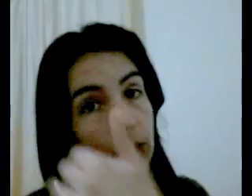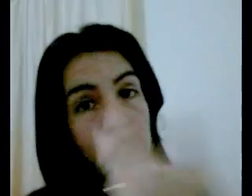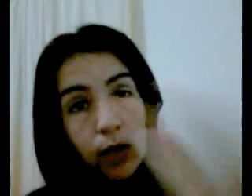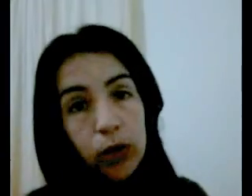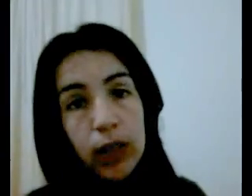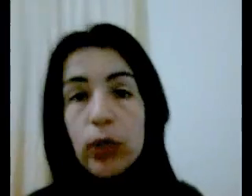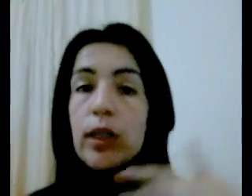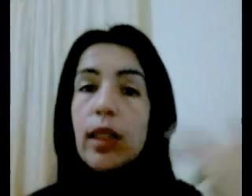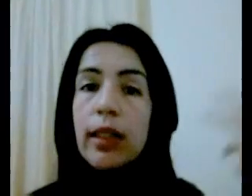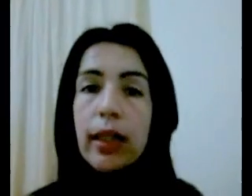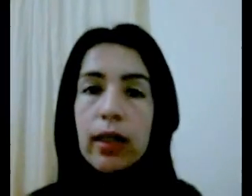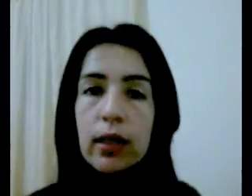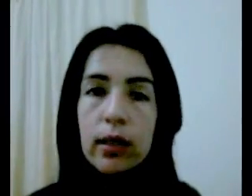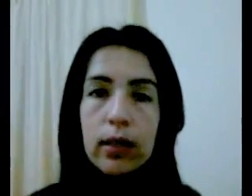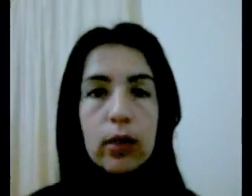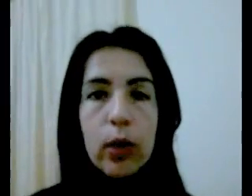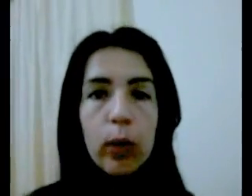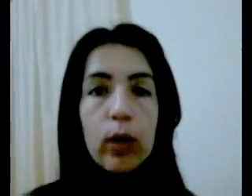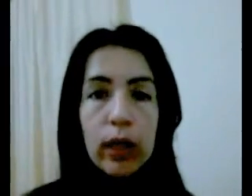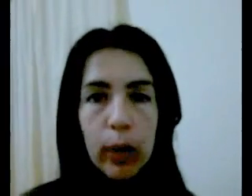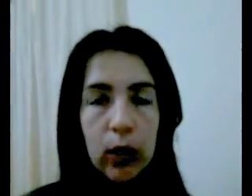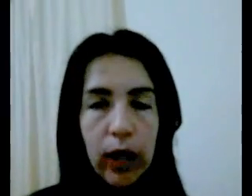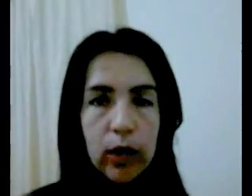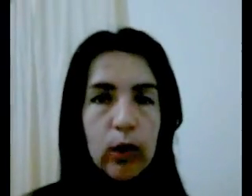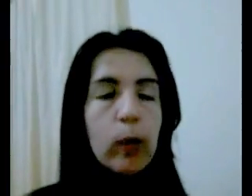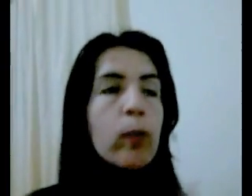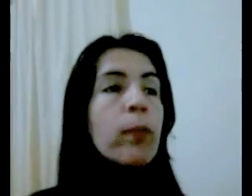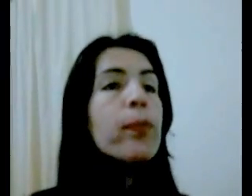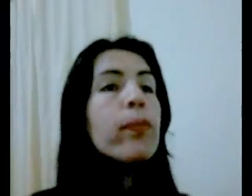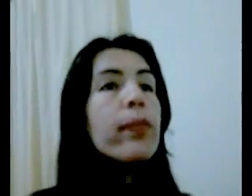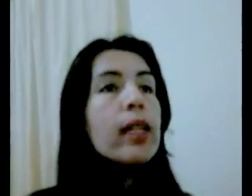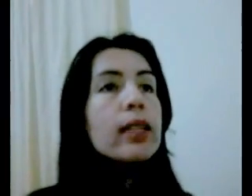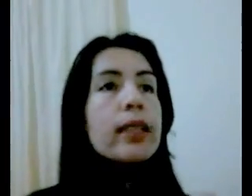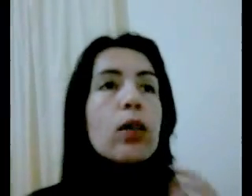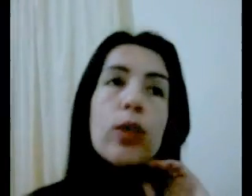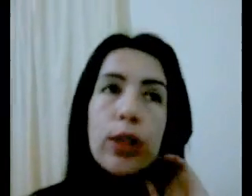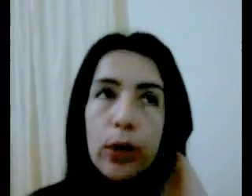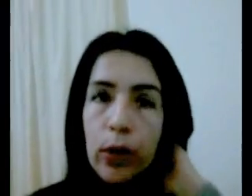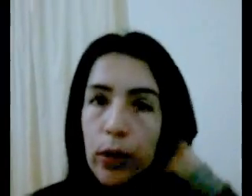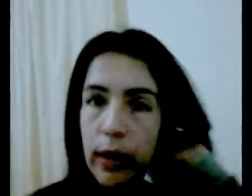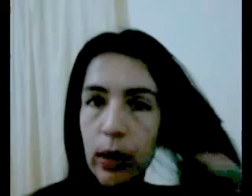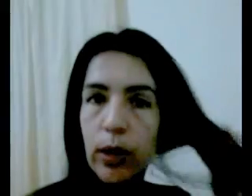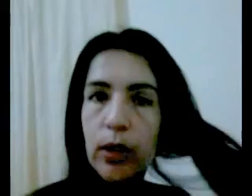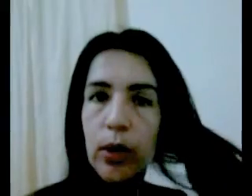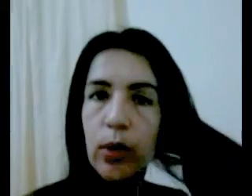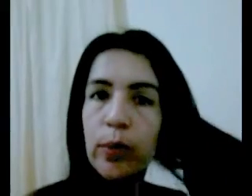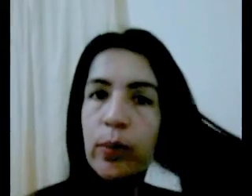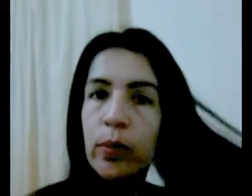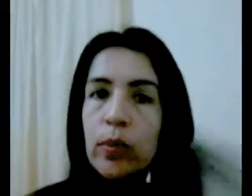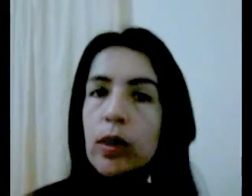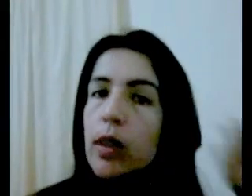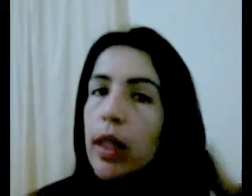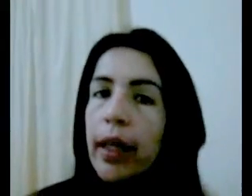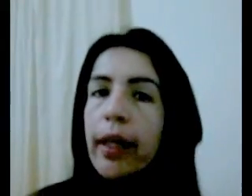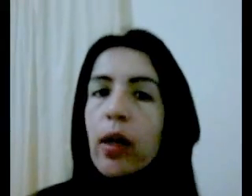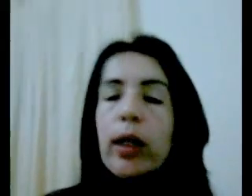já faria FIV ou se ele iria ver uma coisa mais fácil. Então, hoje, quando eu fui fazer o ultrassom, o